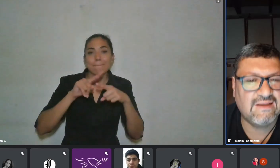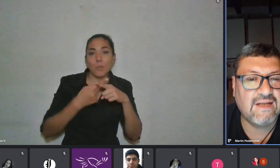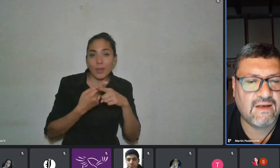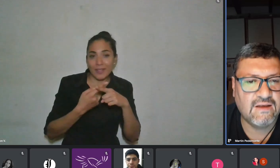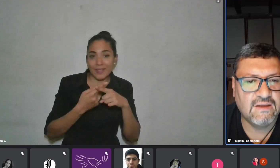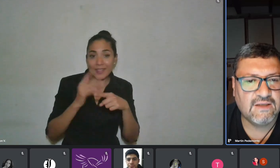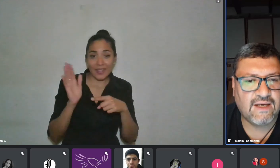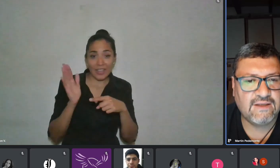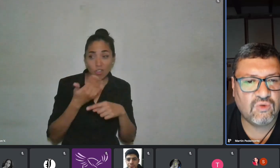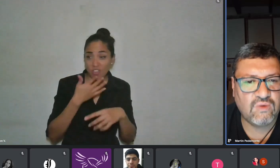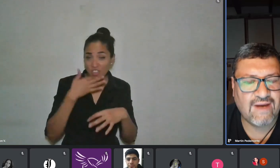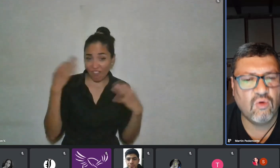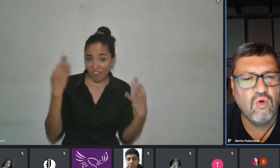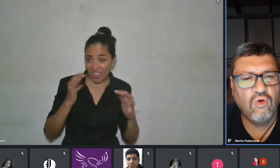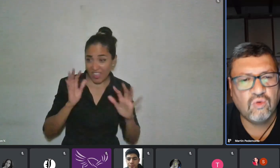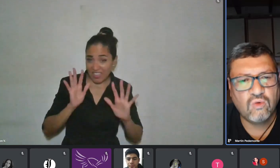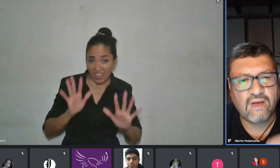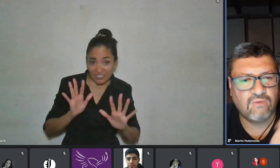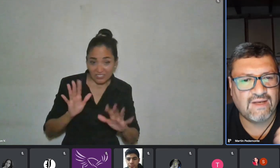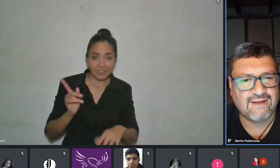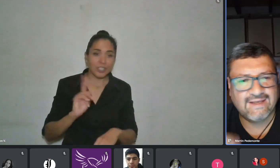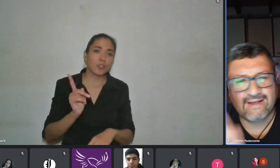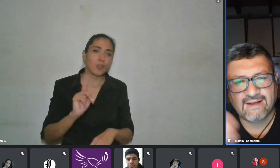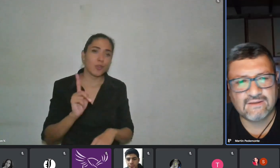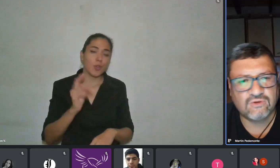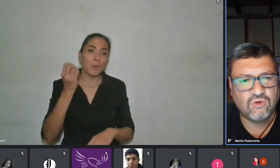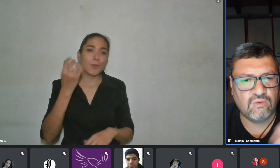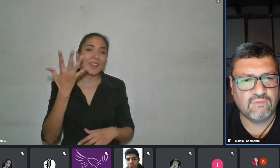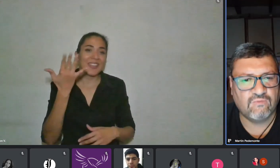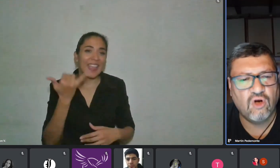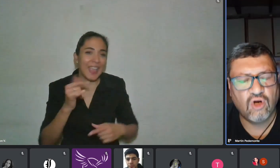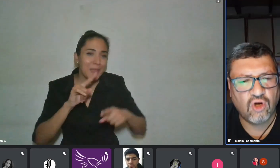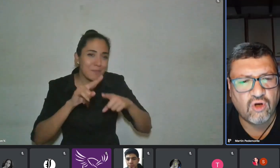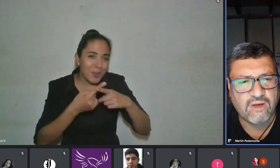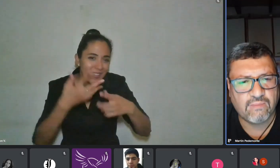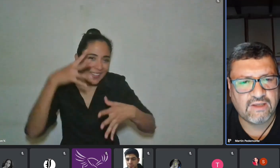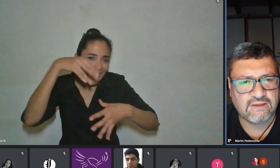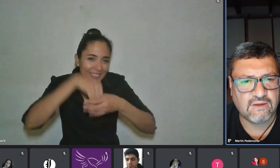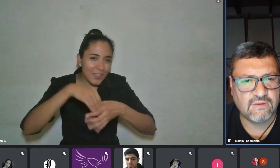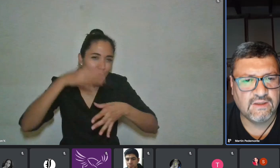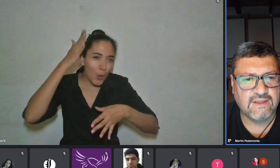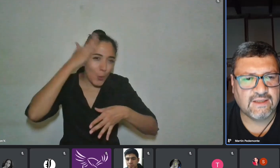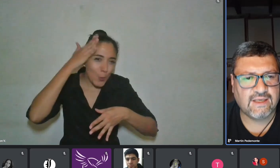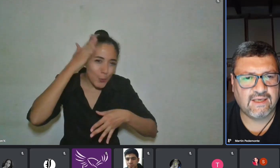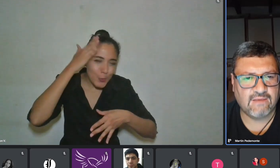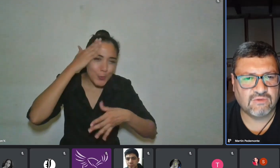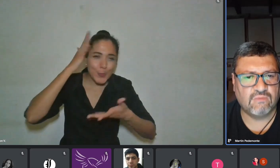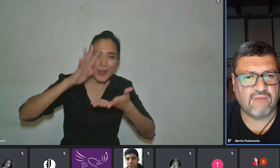forma literal, hay toda una cultura, una jerga, todo un folclore